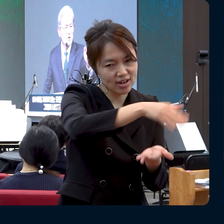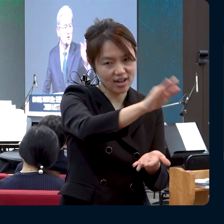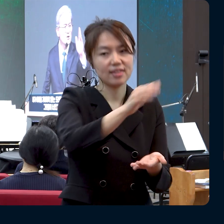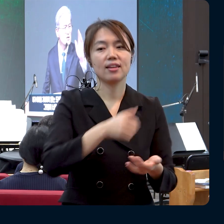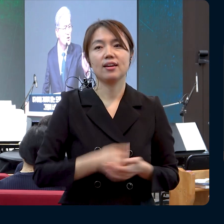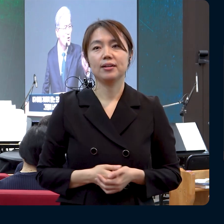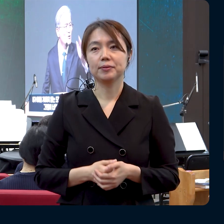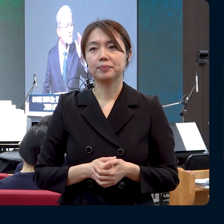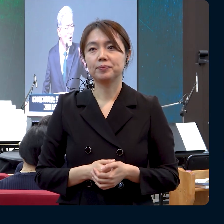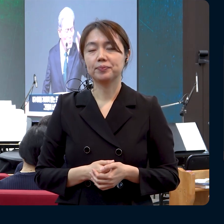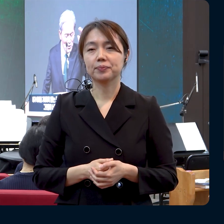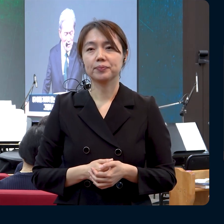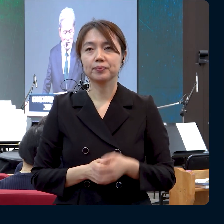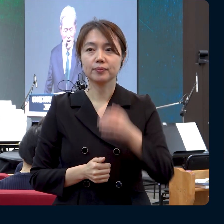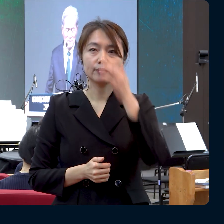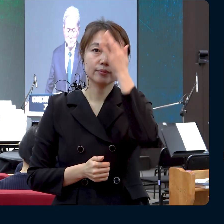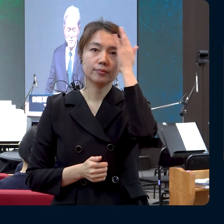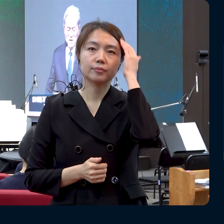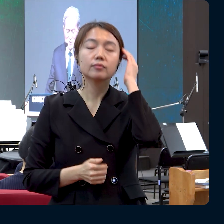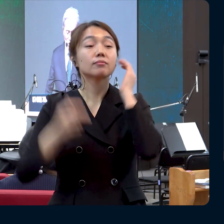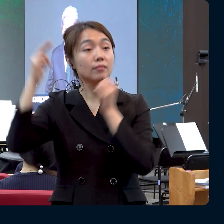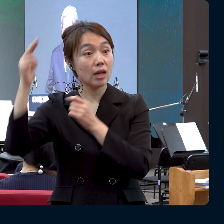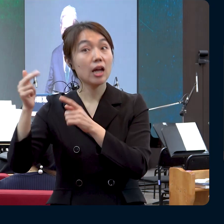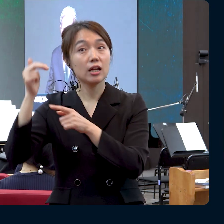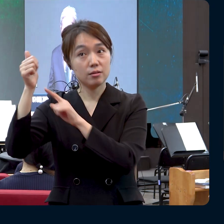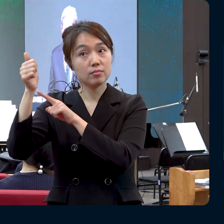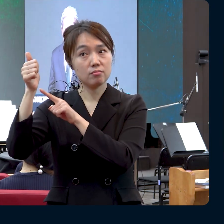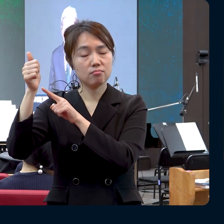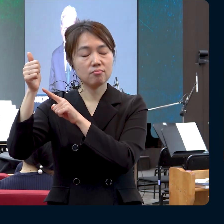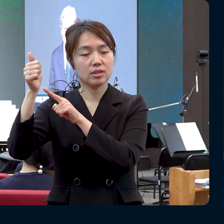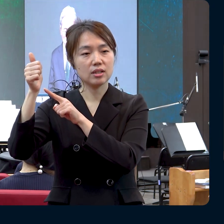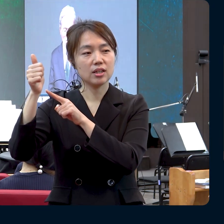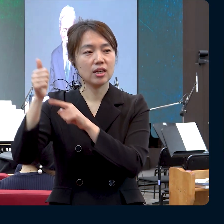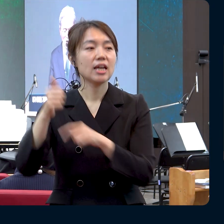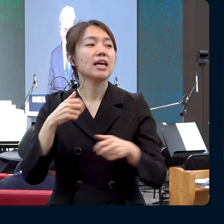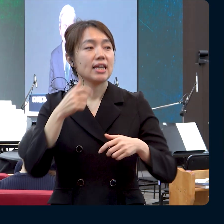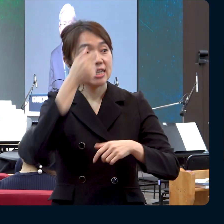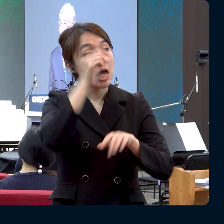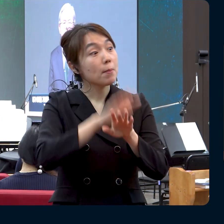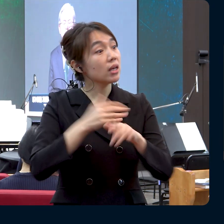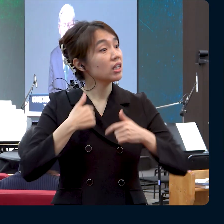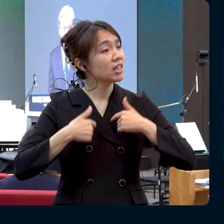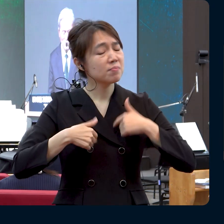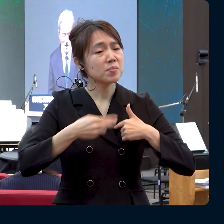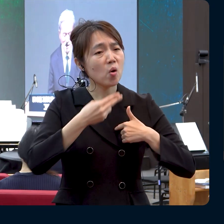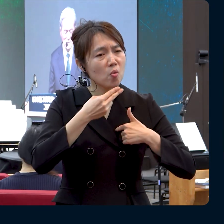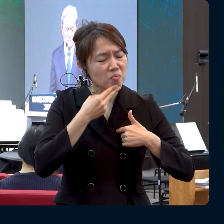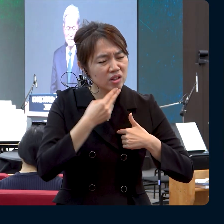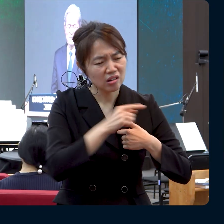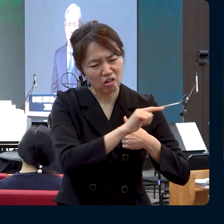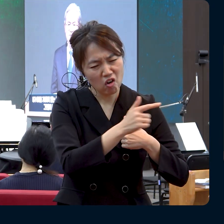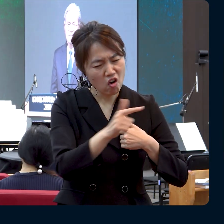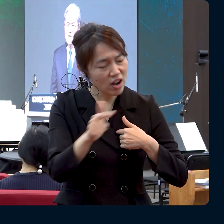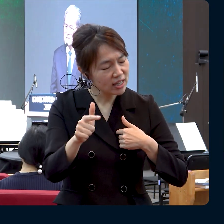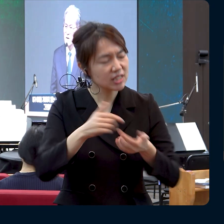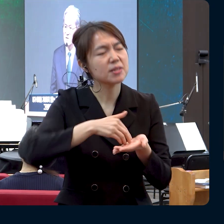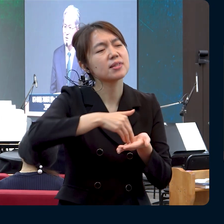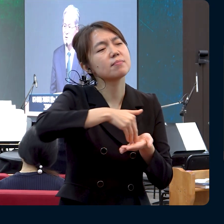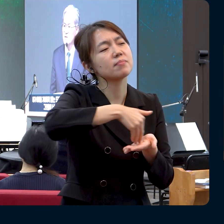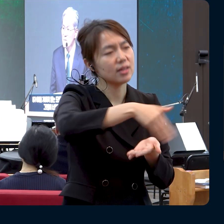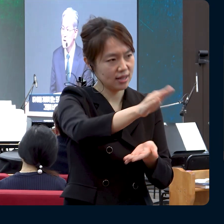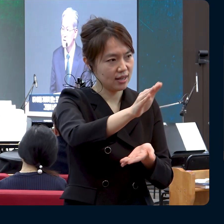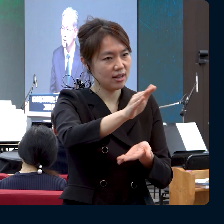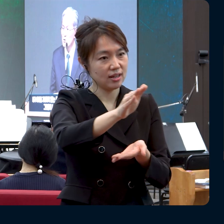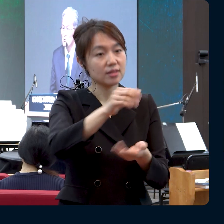너희 중에서 쓸어내어 버리겠다. 그것들이 너희에게 부담과 수치스러움이다. 다시